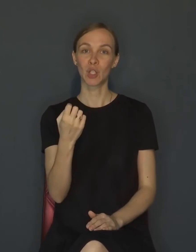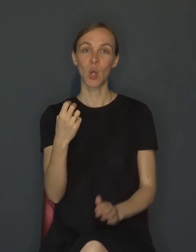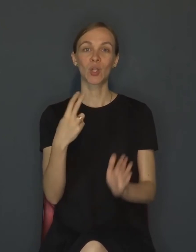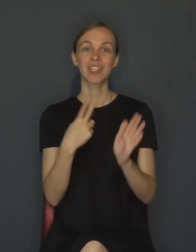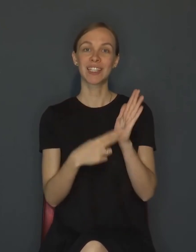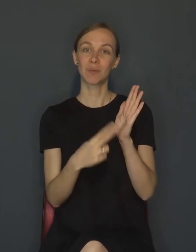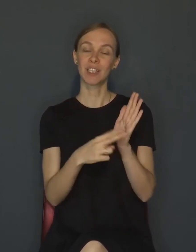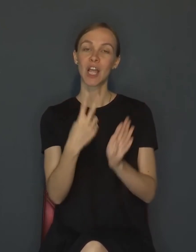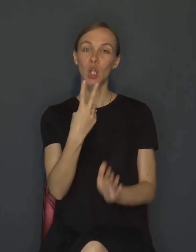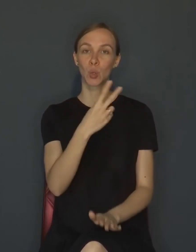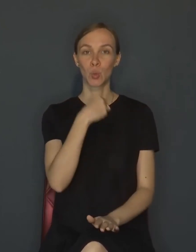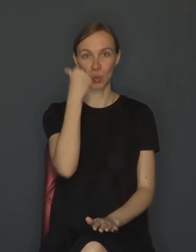1572 році.